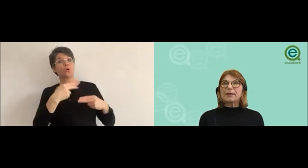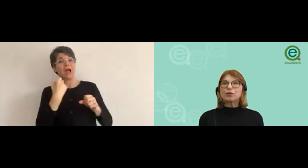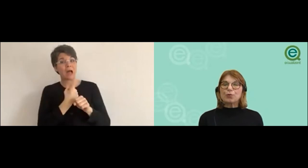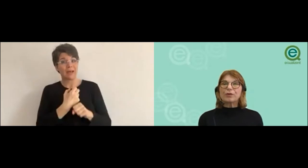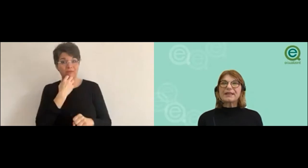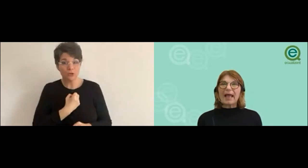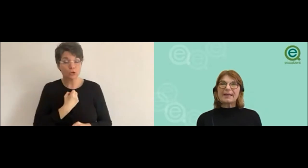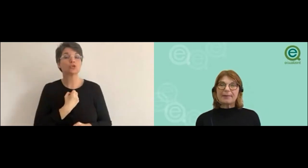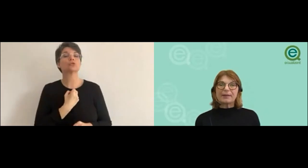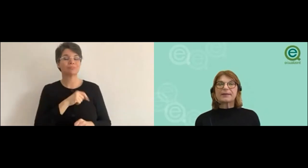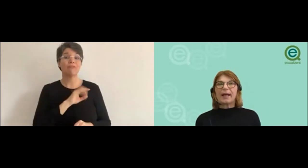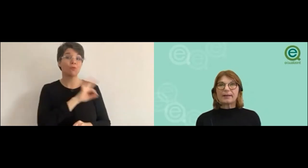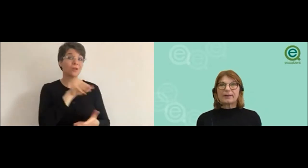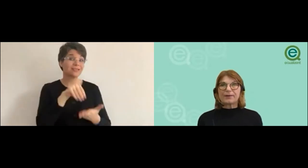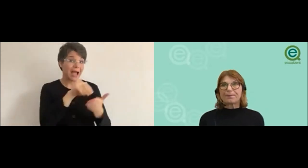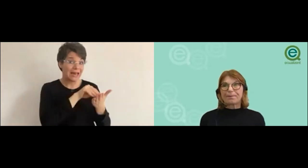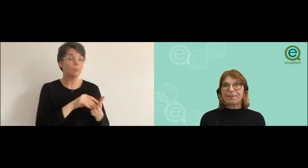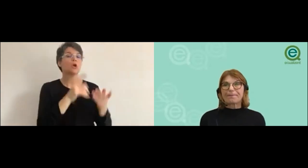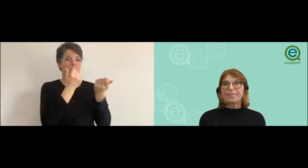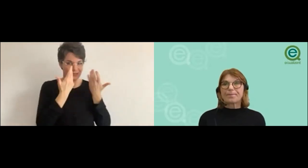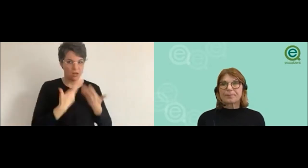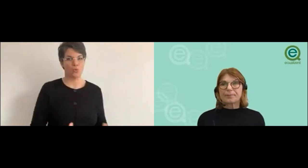die Schulungsteilnehmenden gratis.